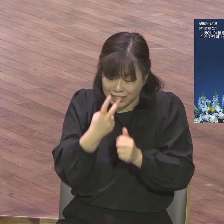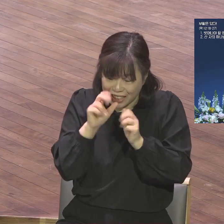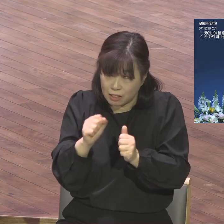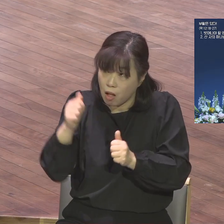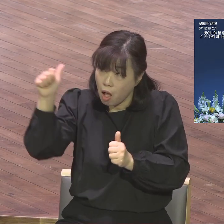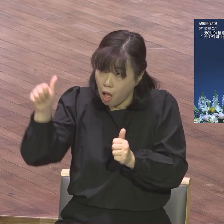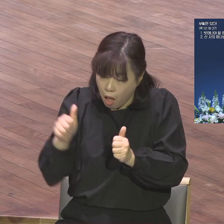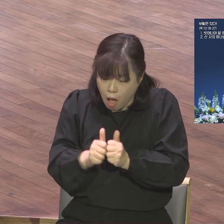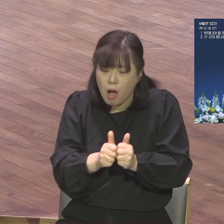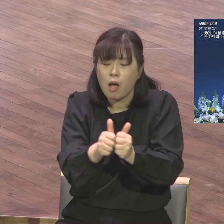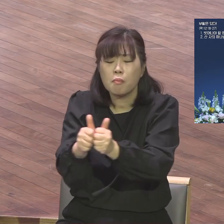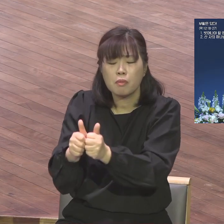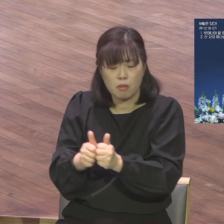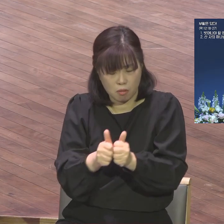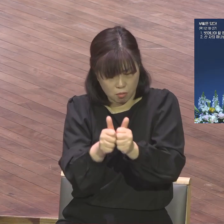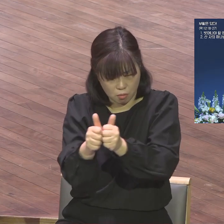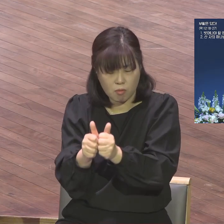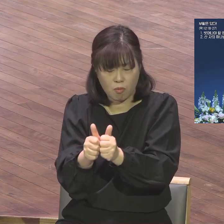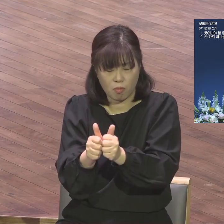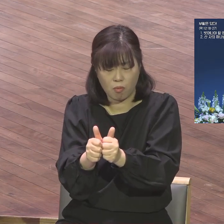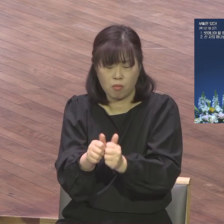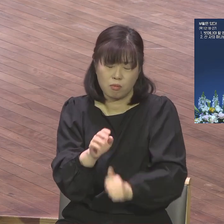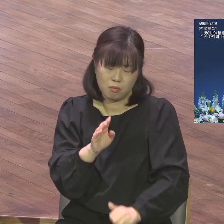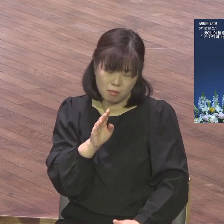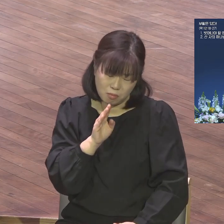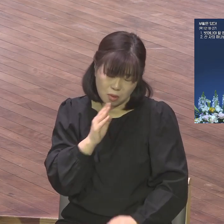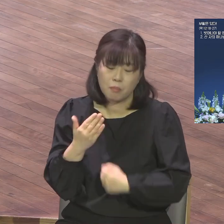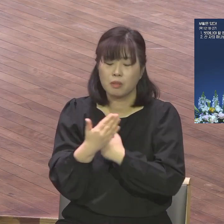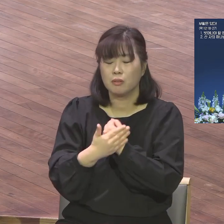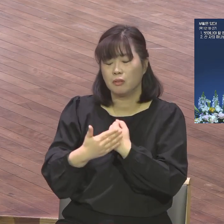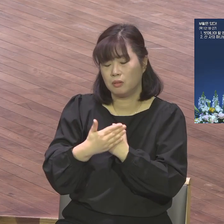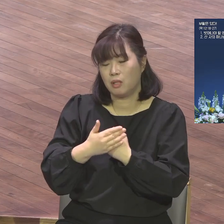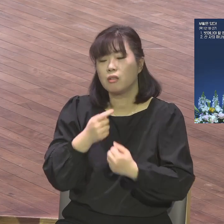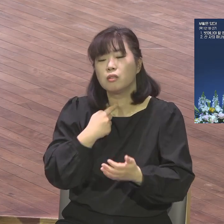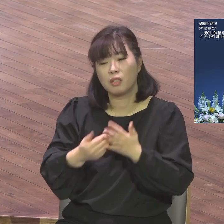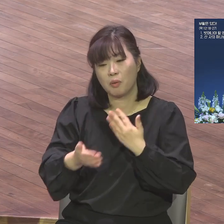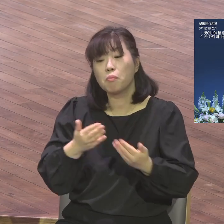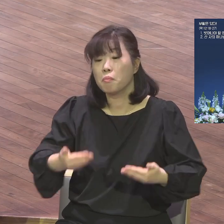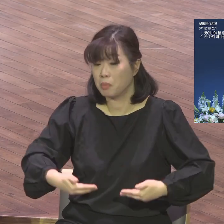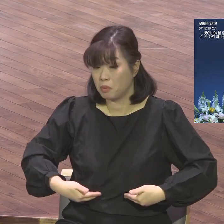그렇게 누리는 것입니다. 누려요.